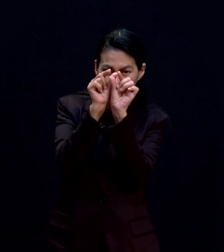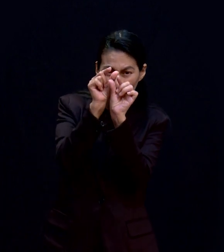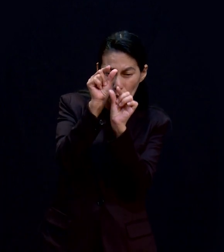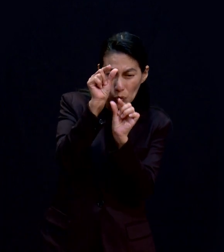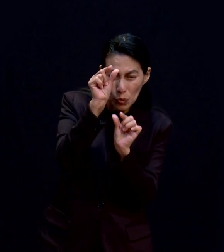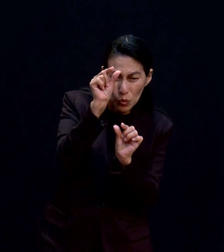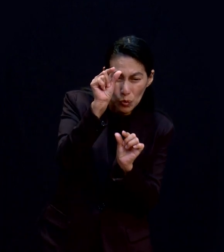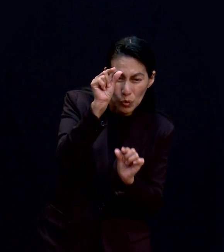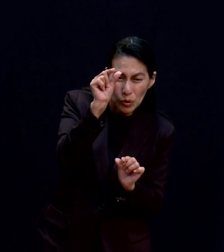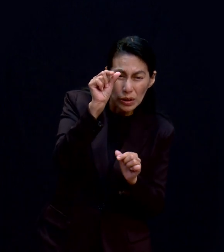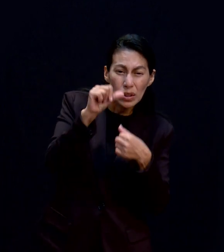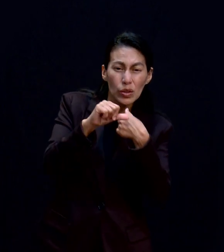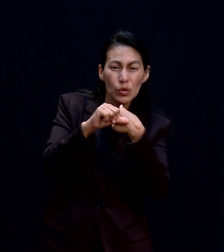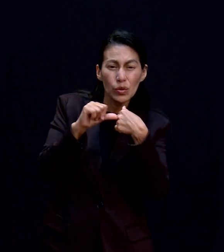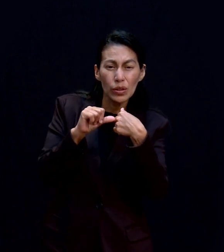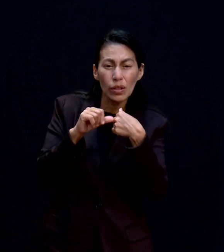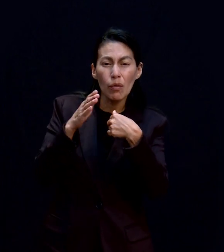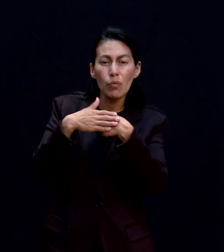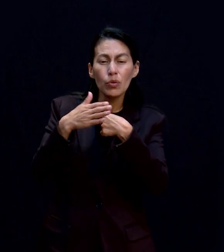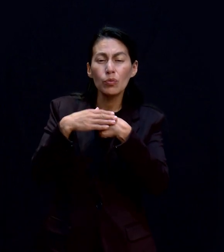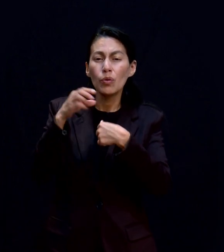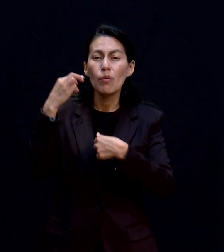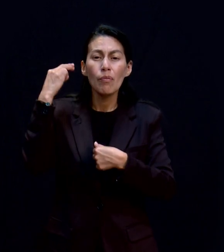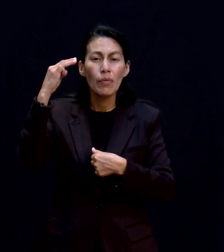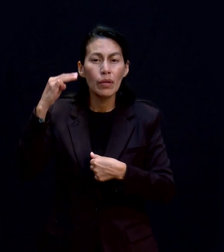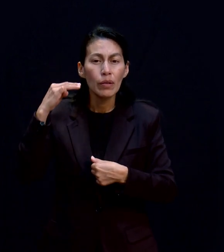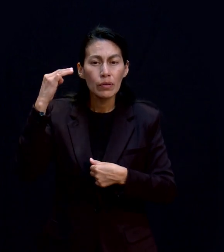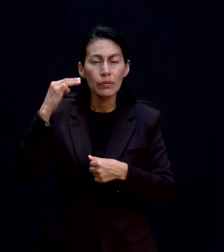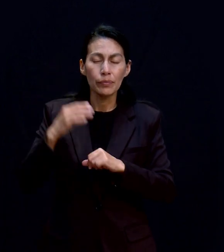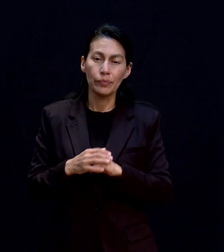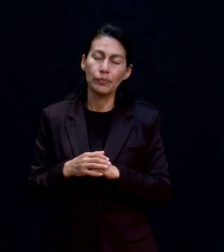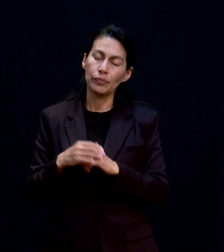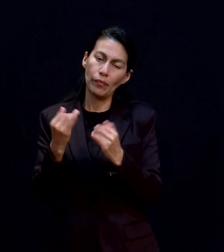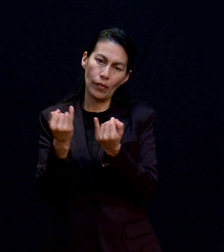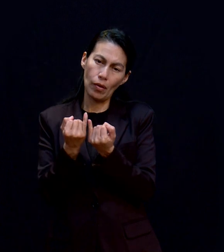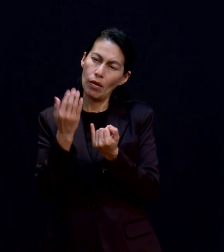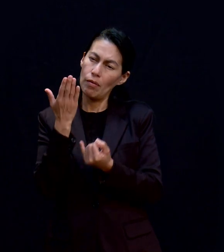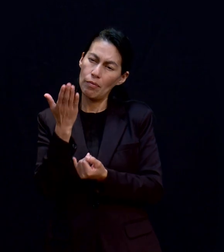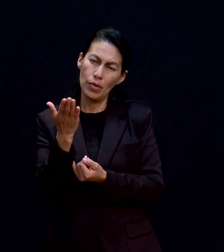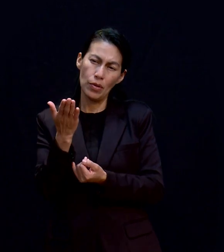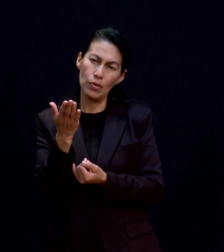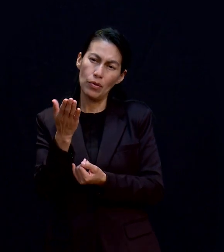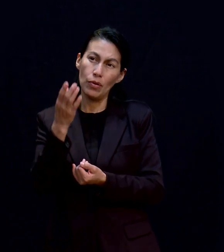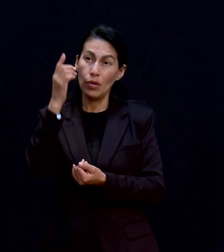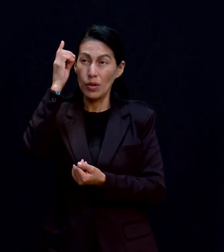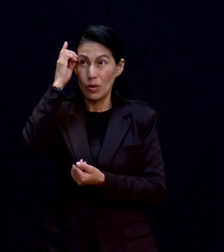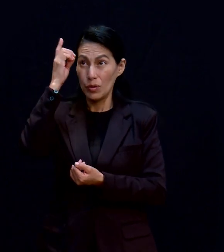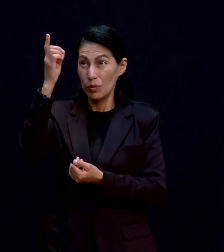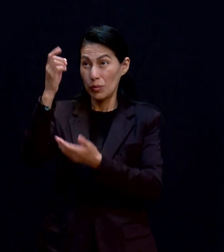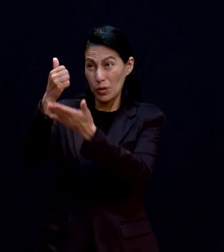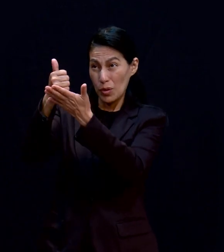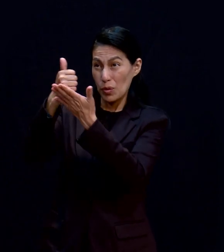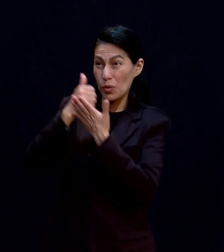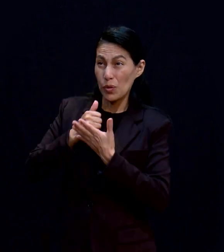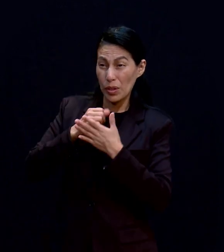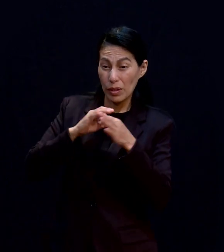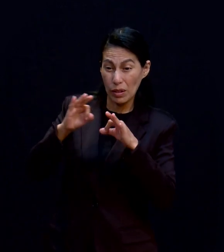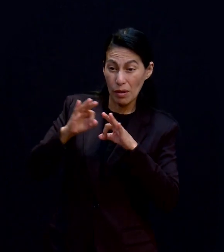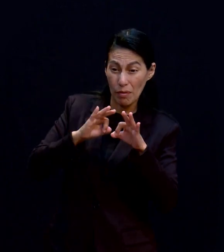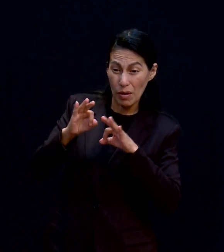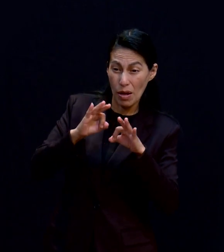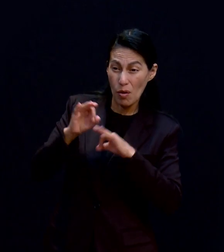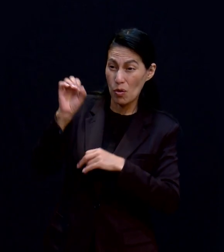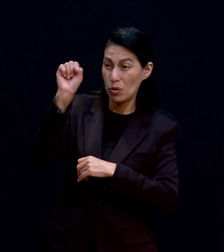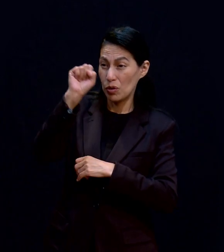de columna en marzo también ruego para que el señor me ayude a encontrar un trabajo y pueda guardar siempre el sábado